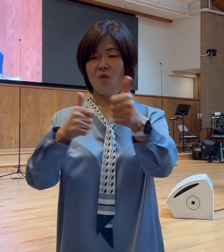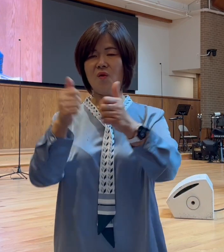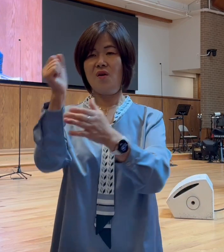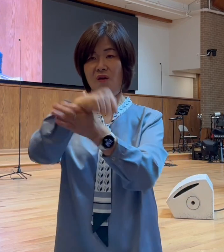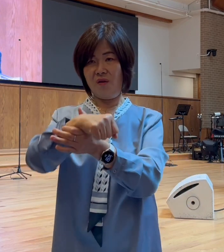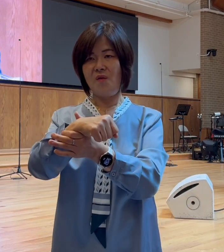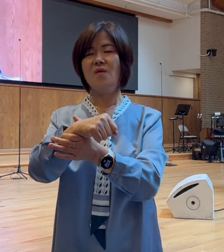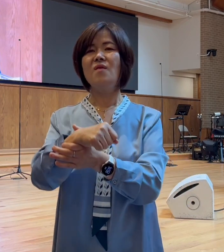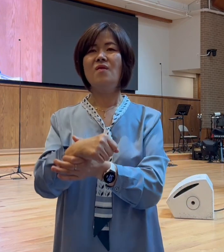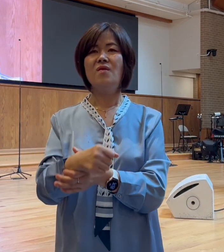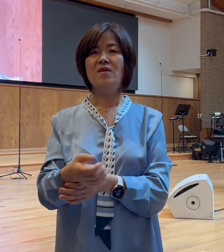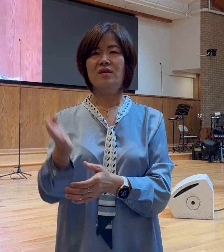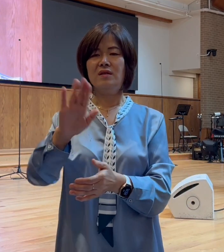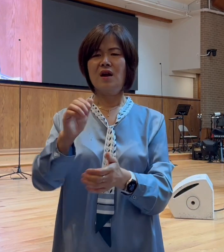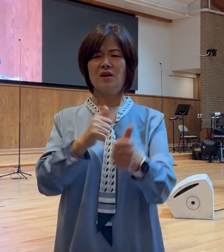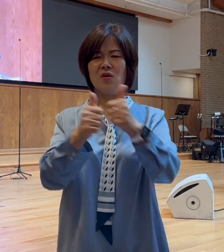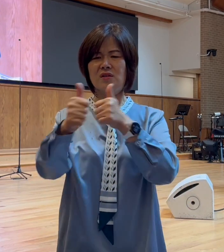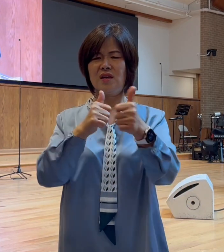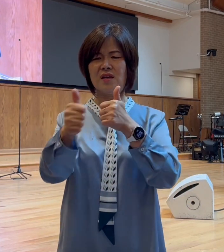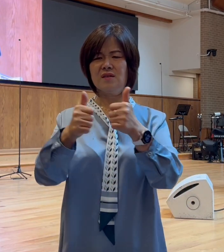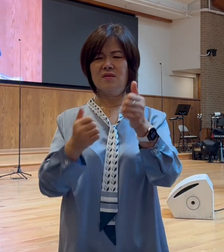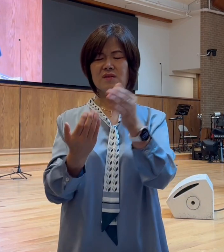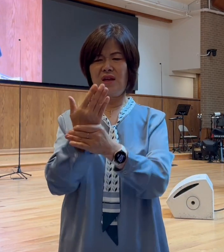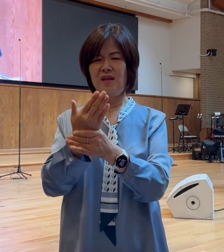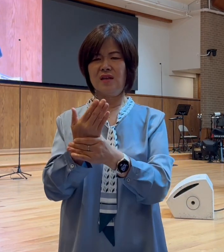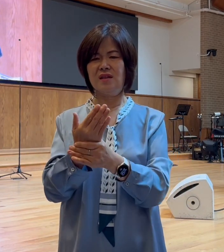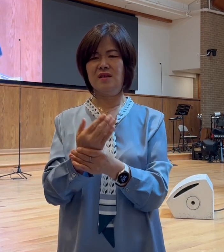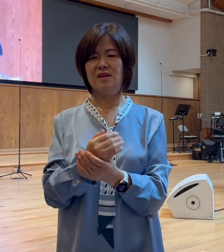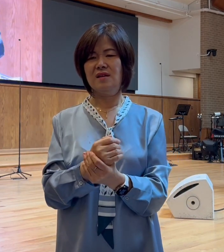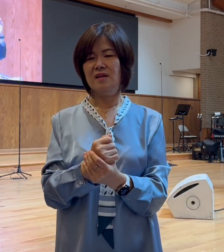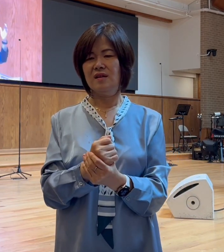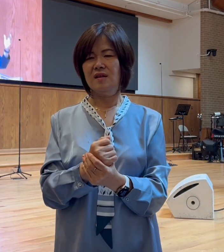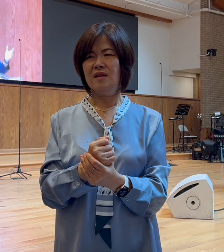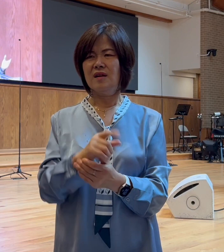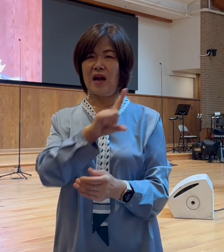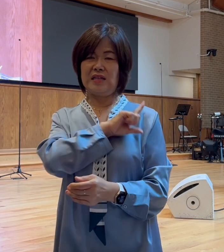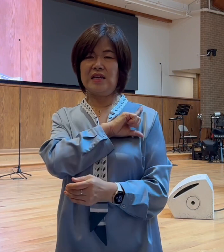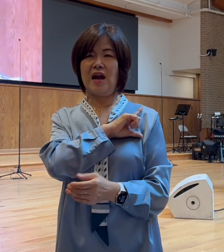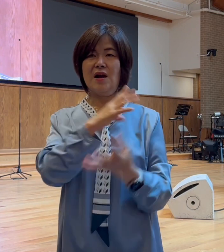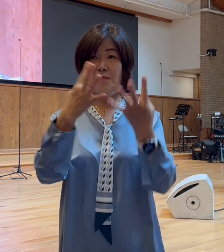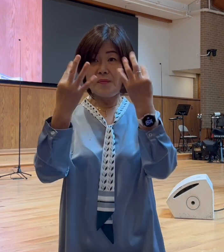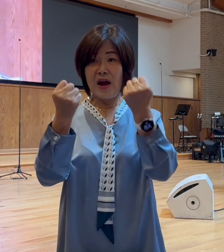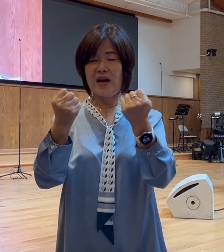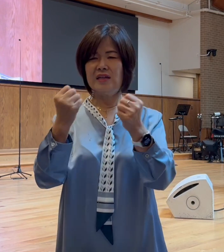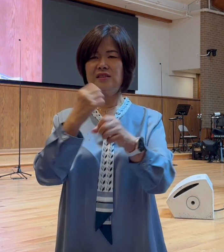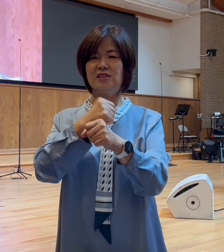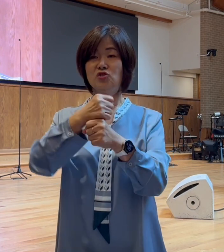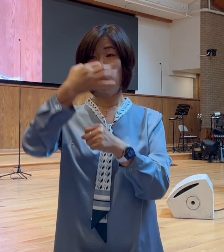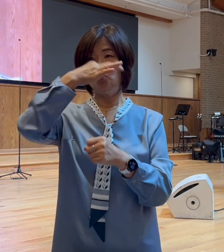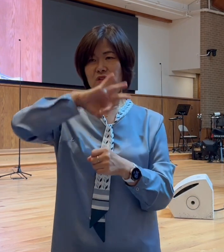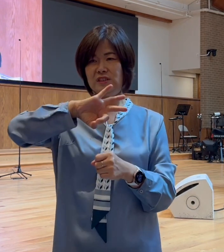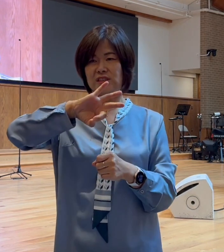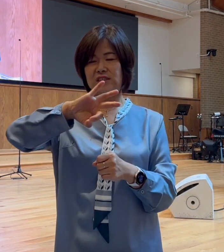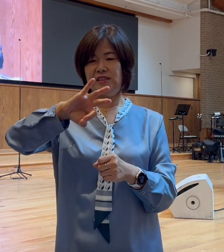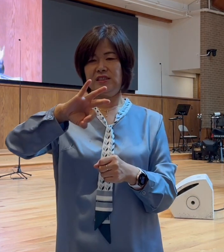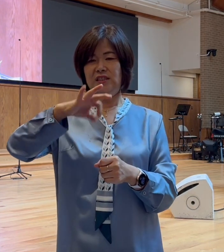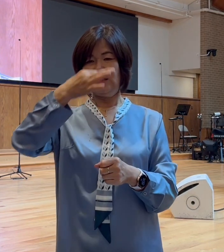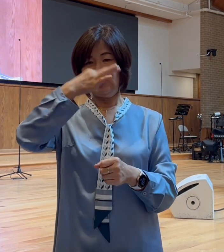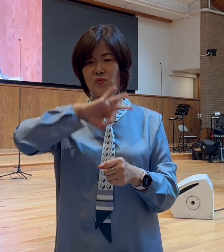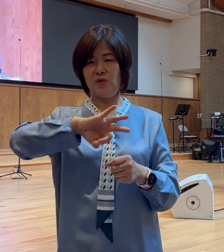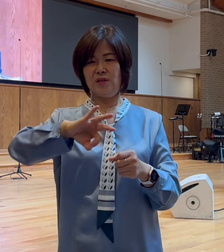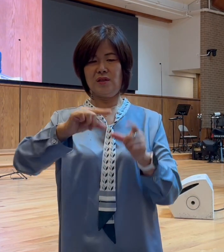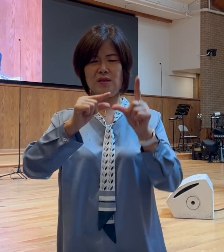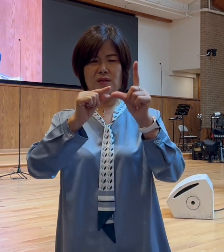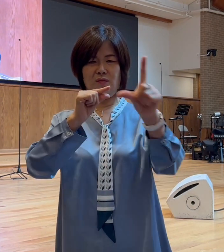허용하되 경쟁에서 생기는 가장 많은 혜택의 가장 많은